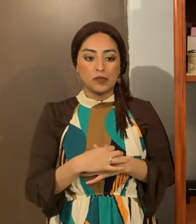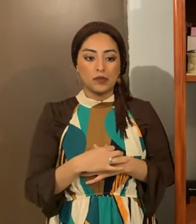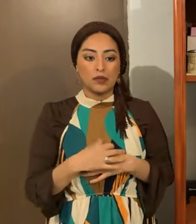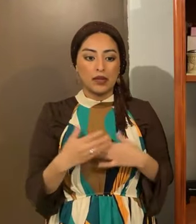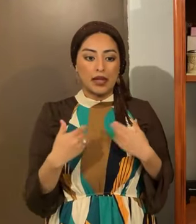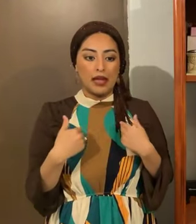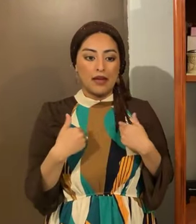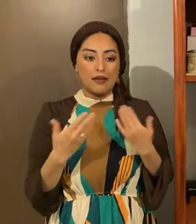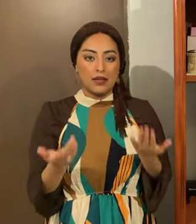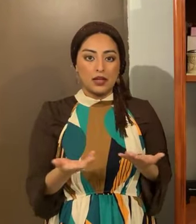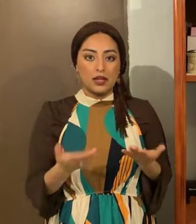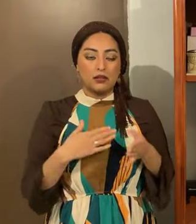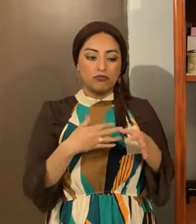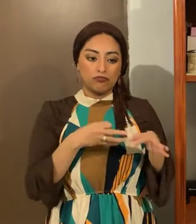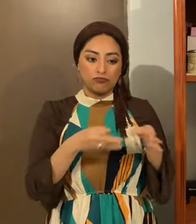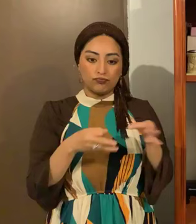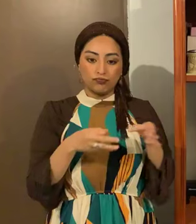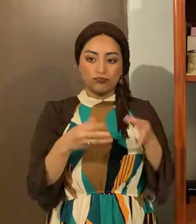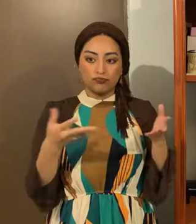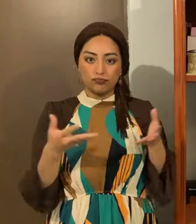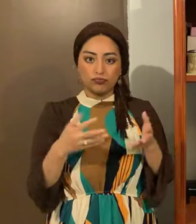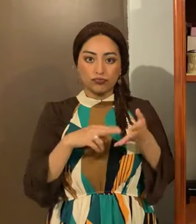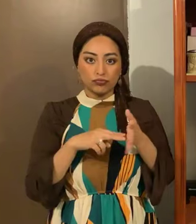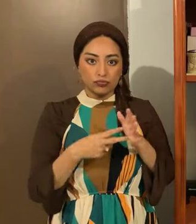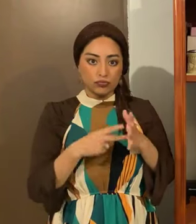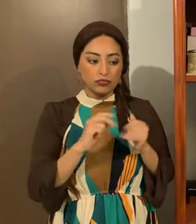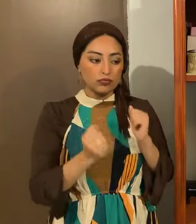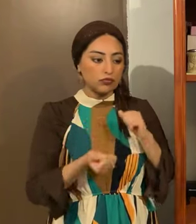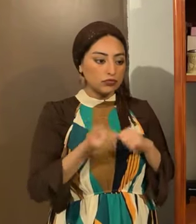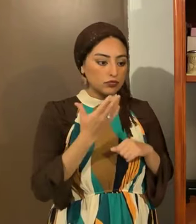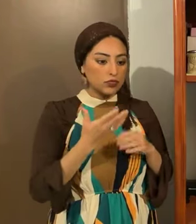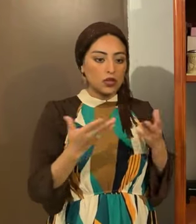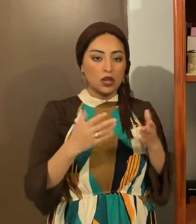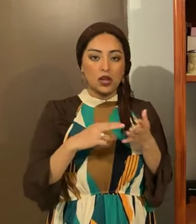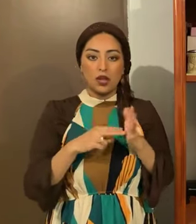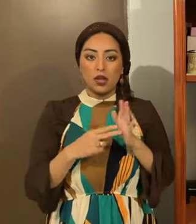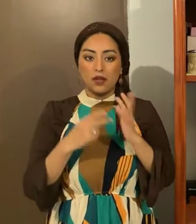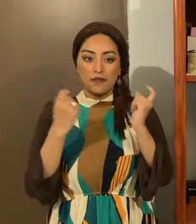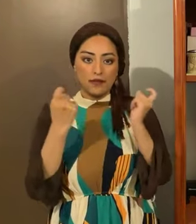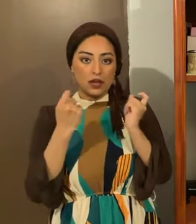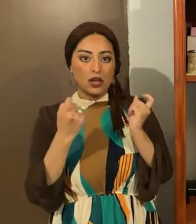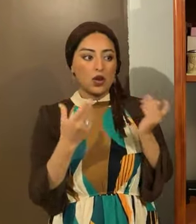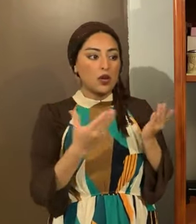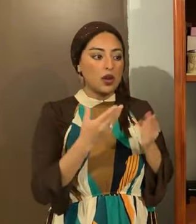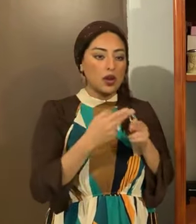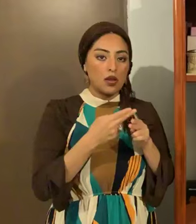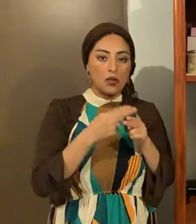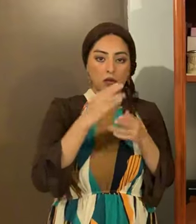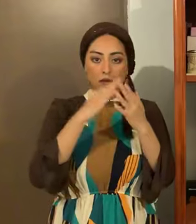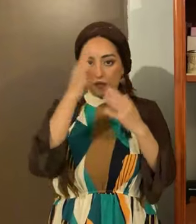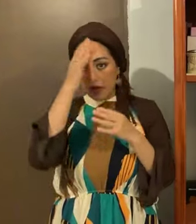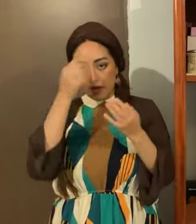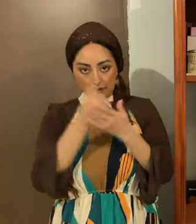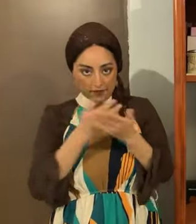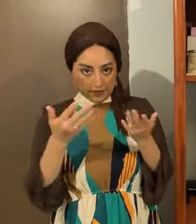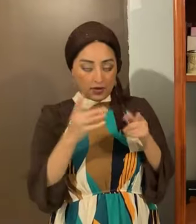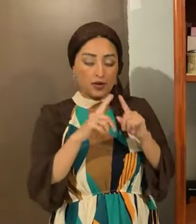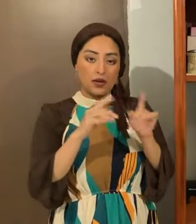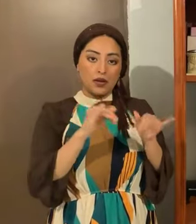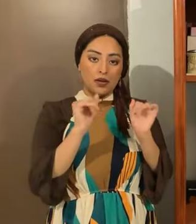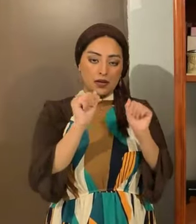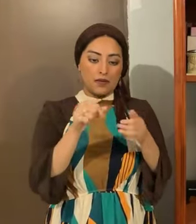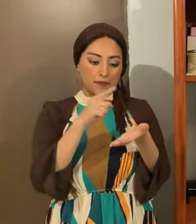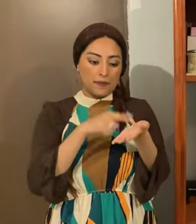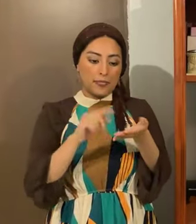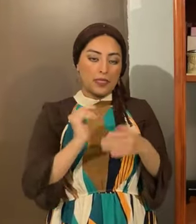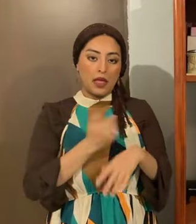aquí explico qué es el Shabbat, qué son las fiestas, cuál es el nombre del Eterno, todo. Pero también puedes